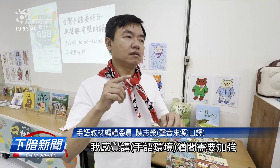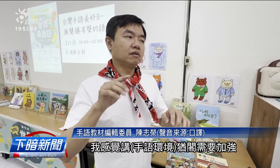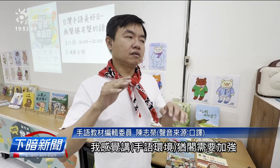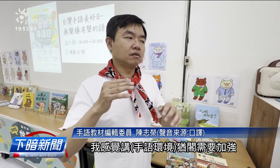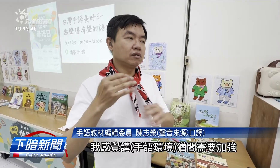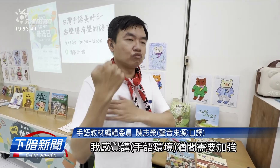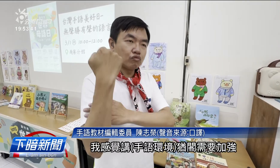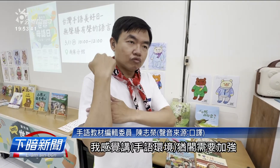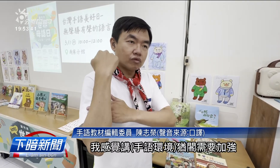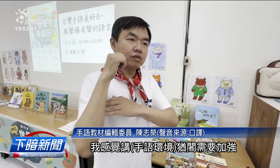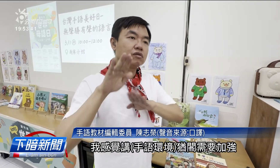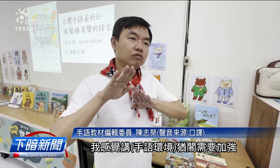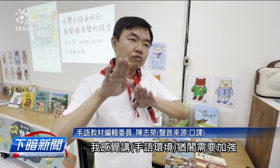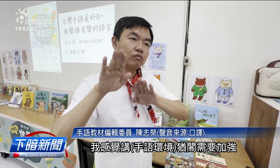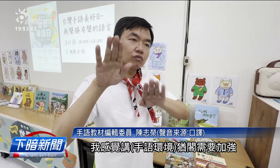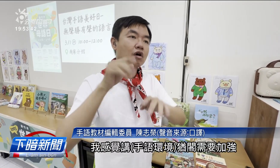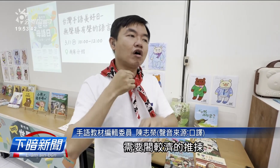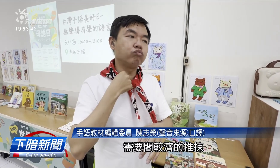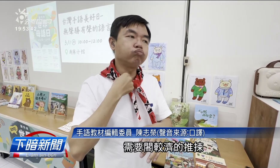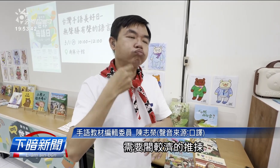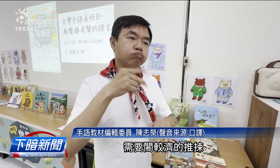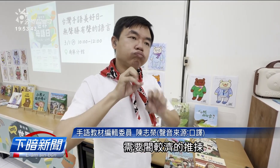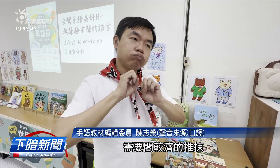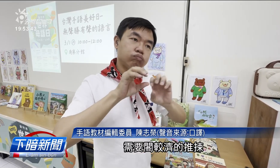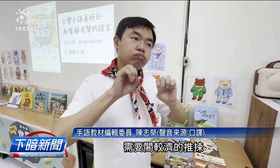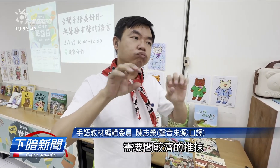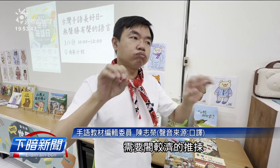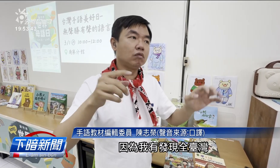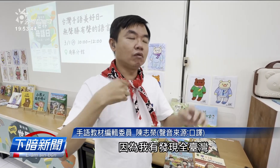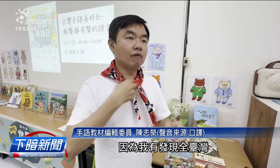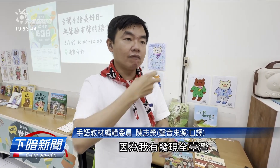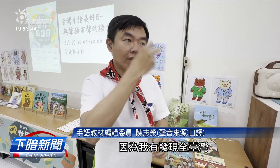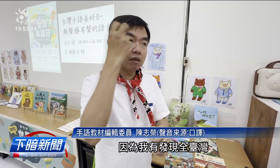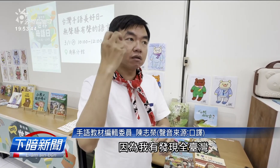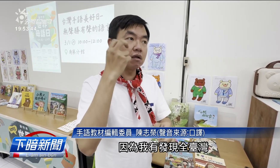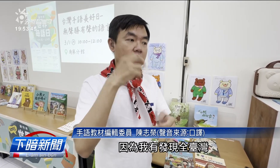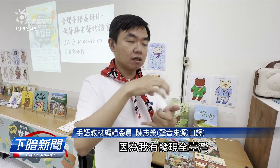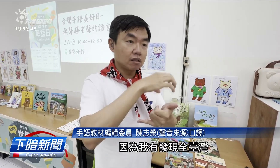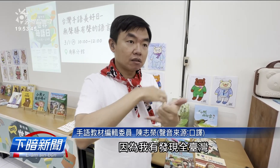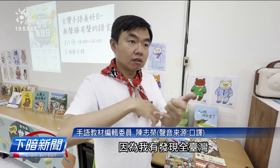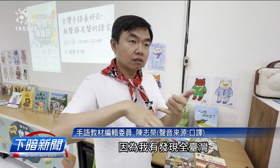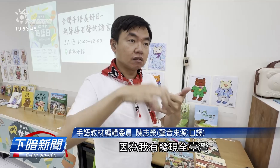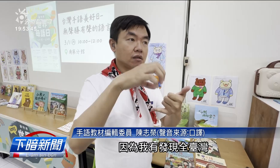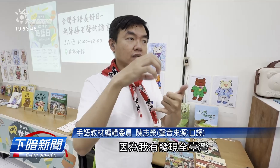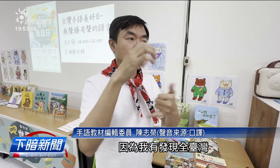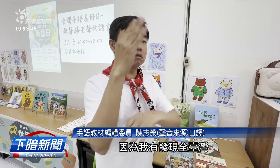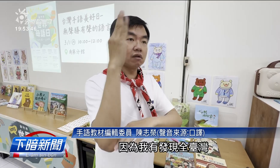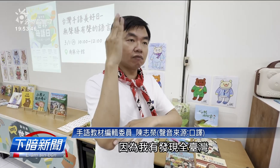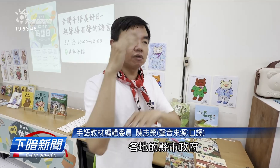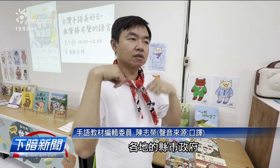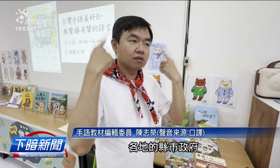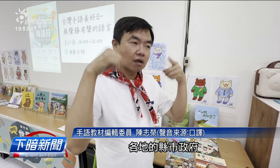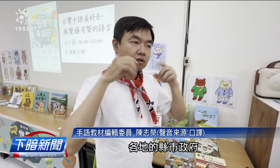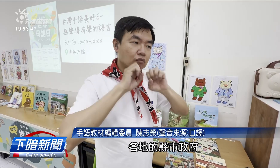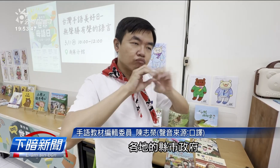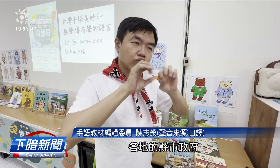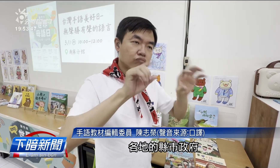我觉得还有待加强，需要更多的推广。因为发现全台各地的县市政府需要